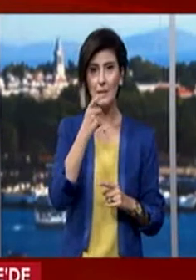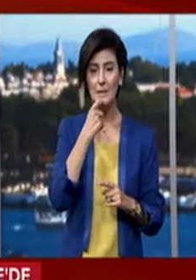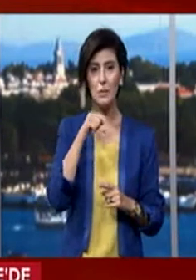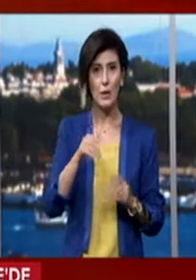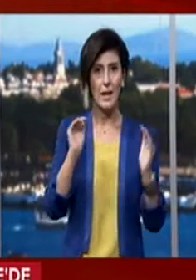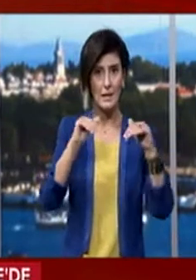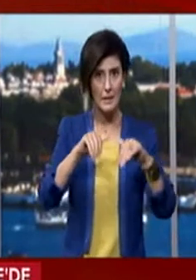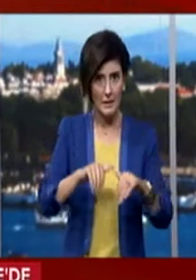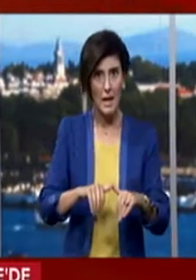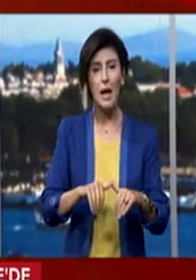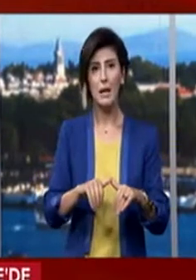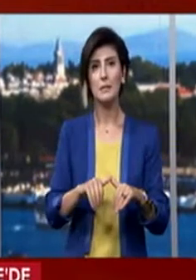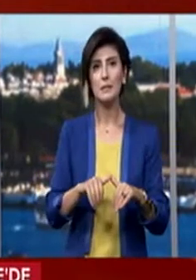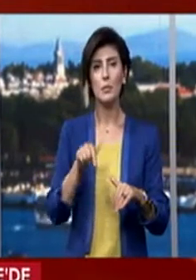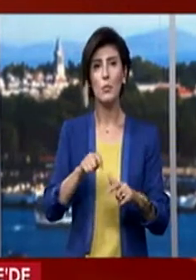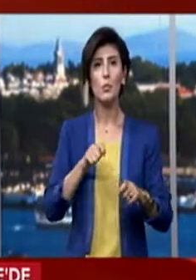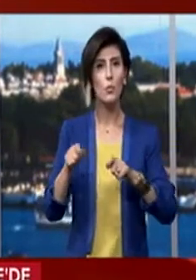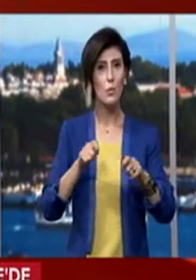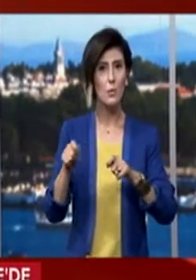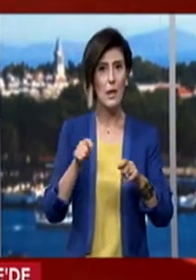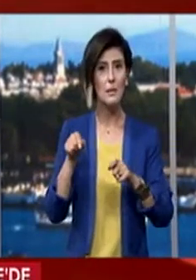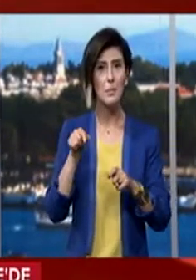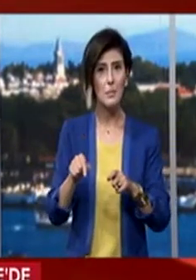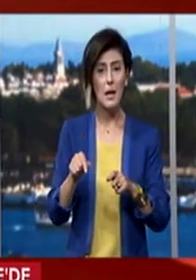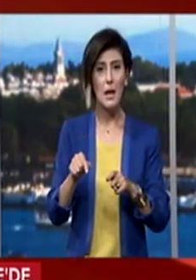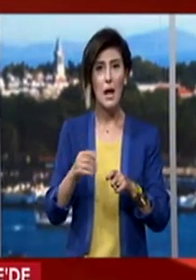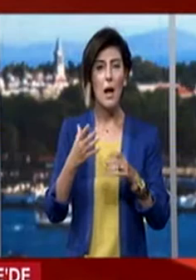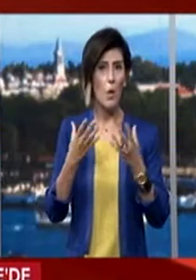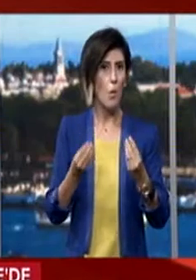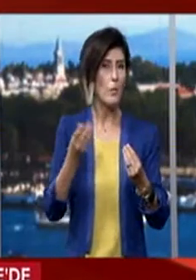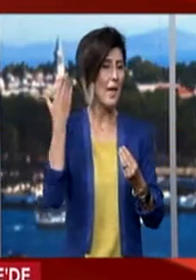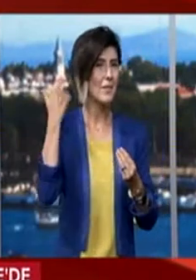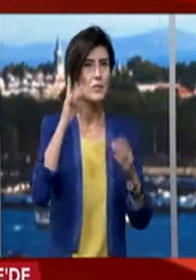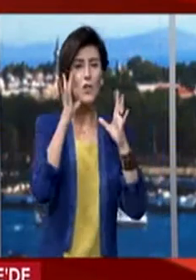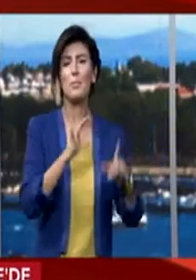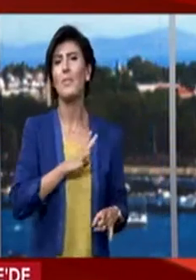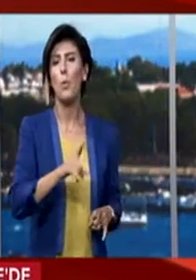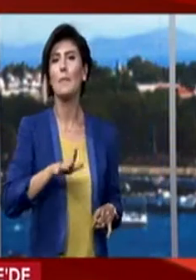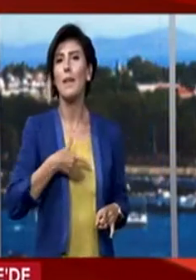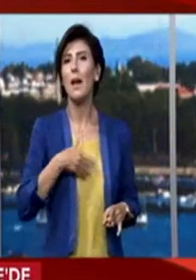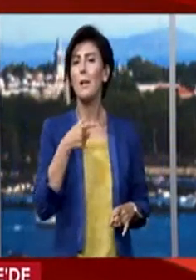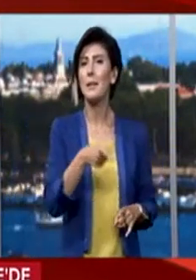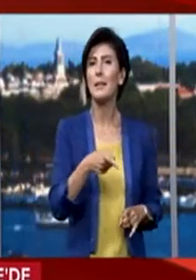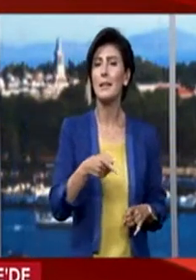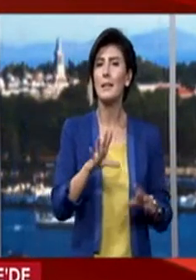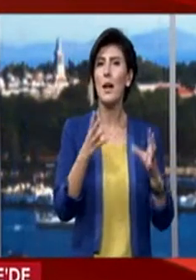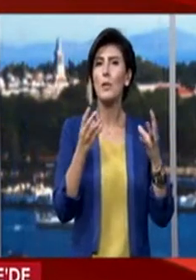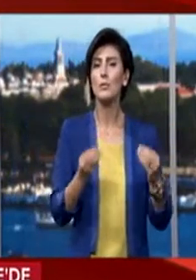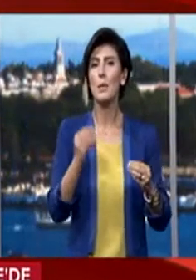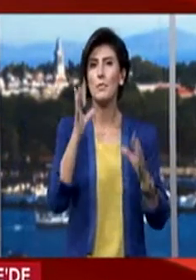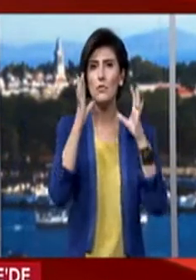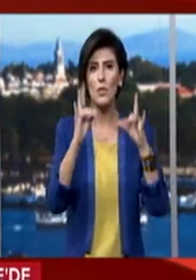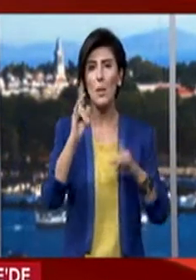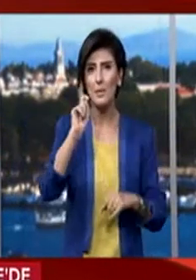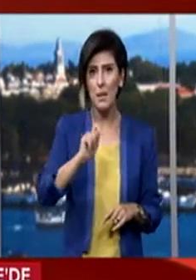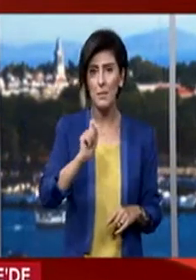geldiğinde burada kullanıma çok müsait olmayan bir cami vardı ve onun talebiyle buraya daha güzel bir cami